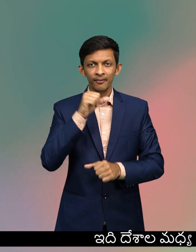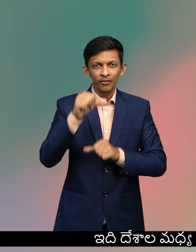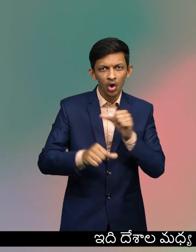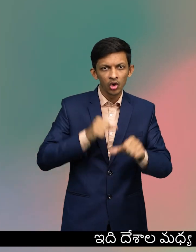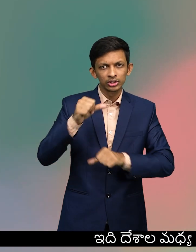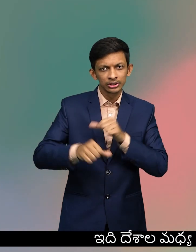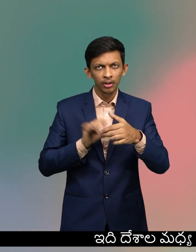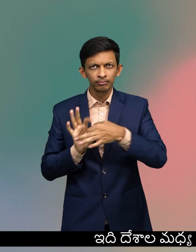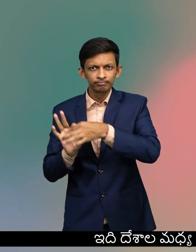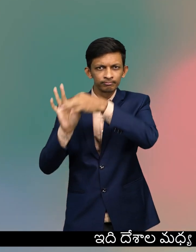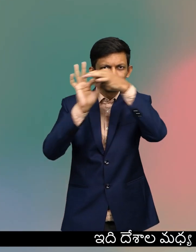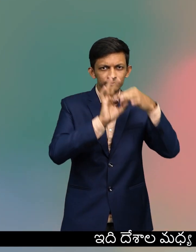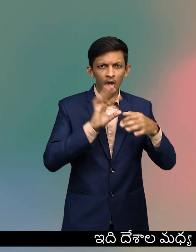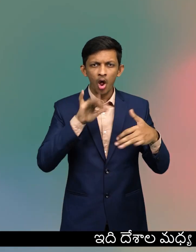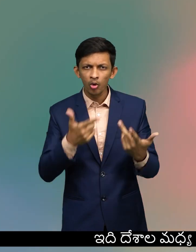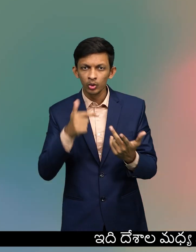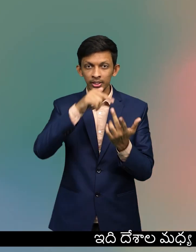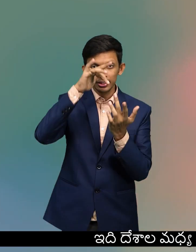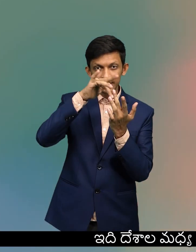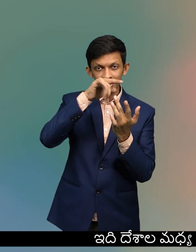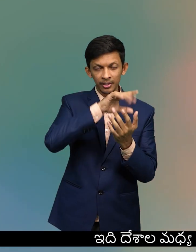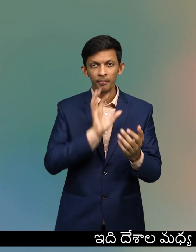ఇది దేశాల మధ్య పరస్పర అనుసంధాన ప్రక్రియ.